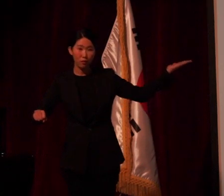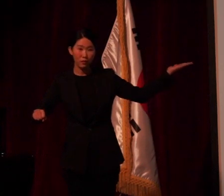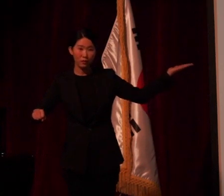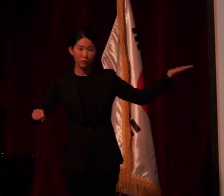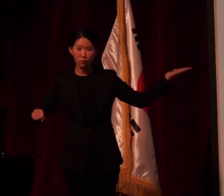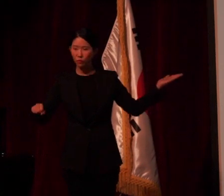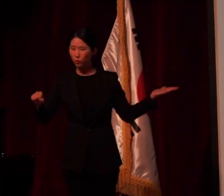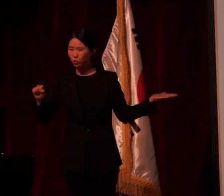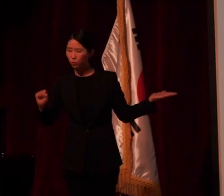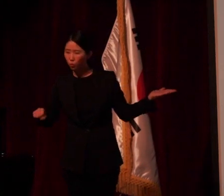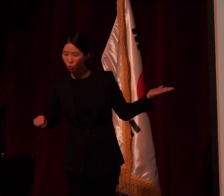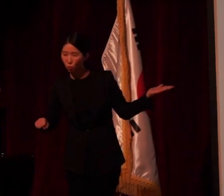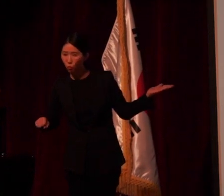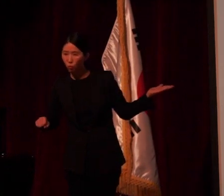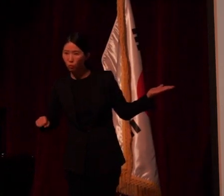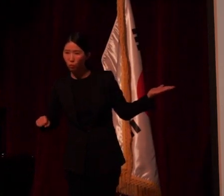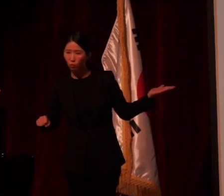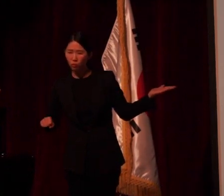통통,